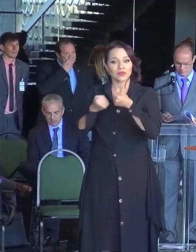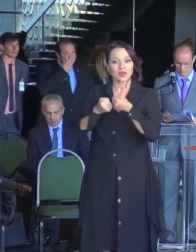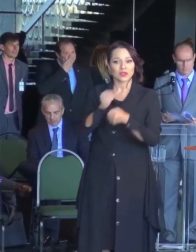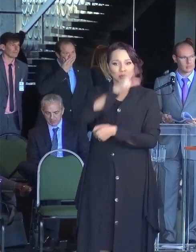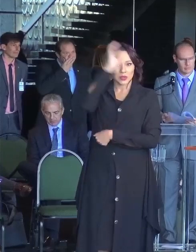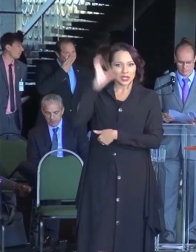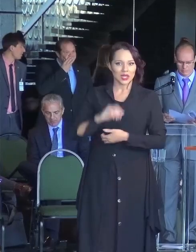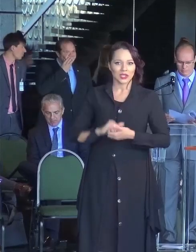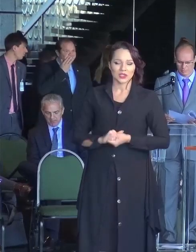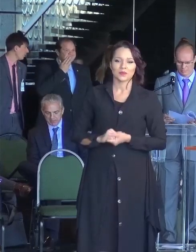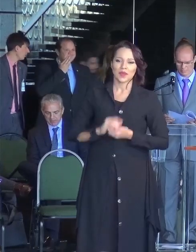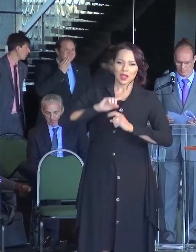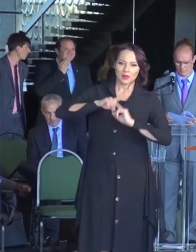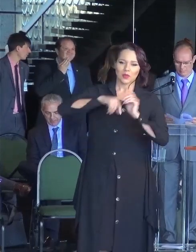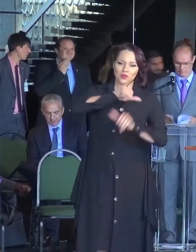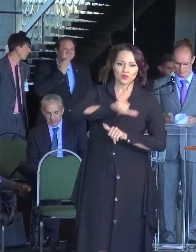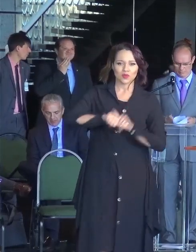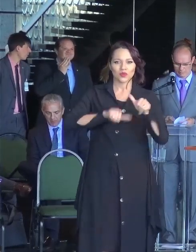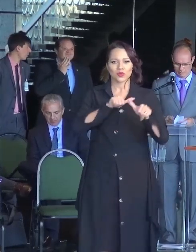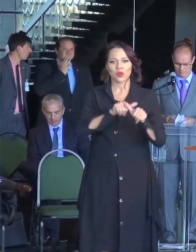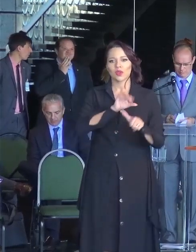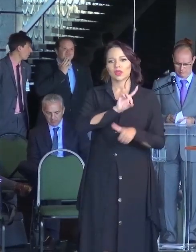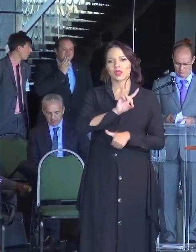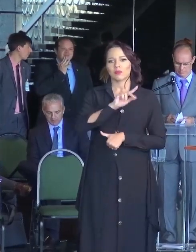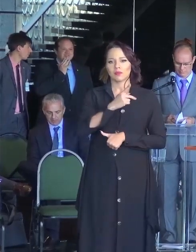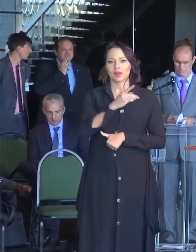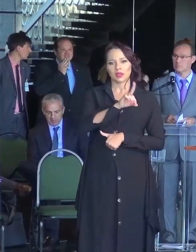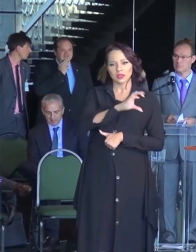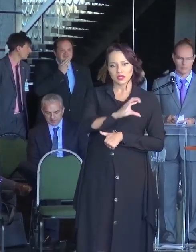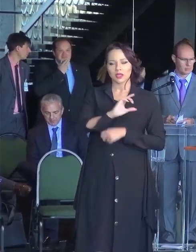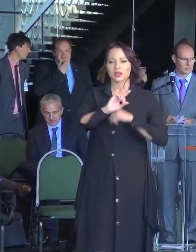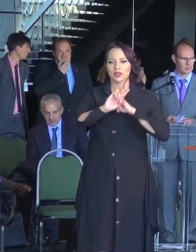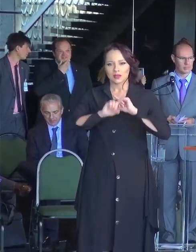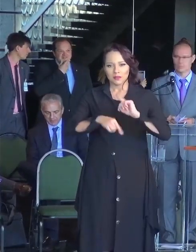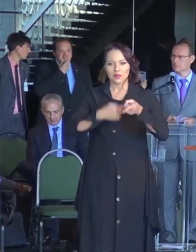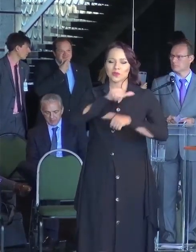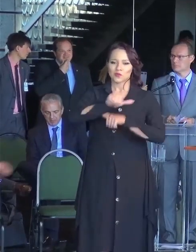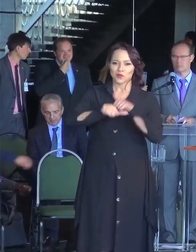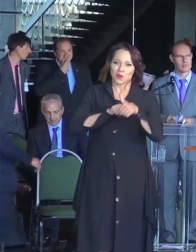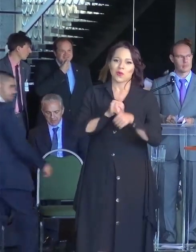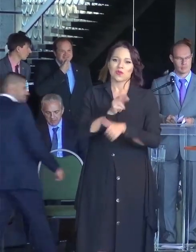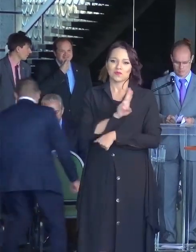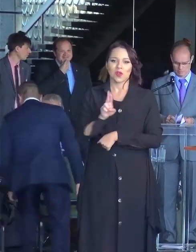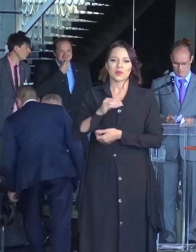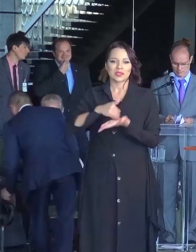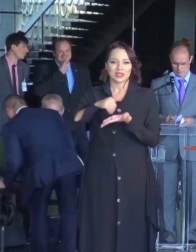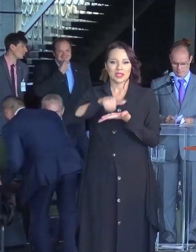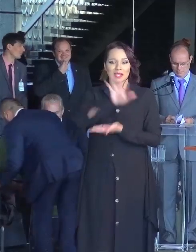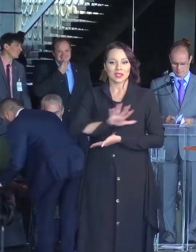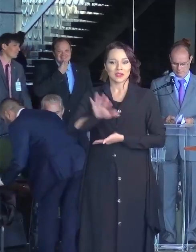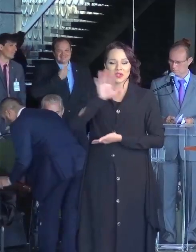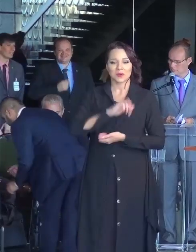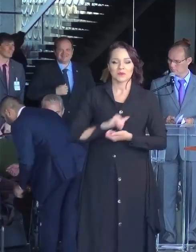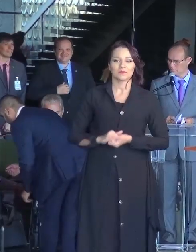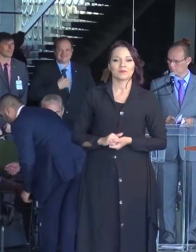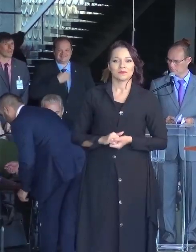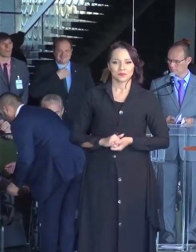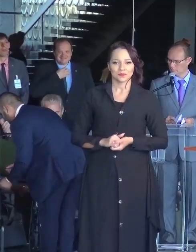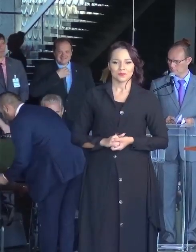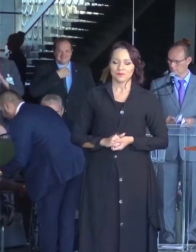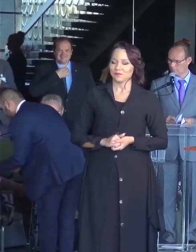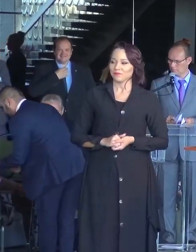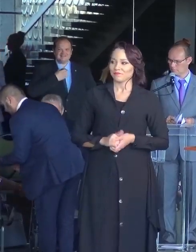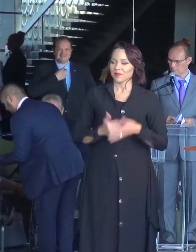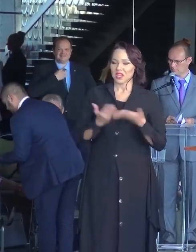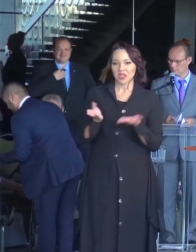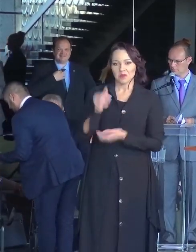do Consumidor, mas depois tornado DPDC, e depois, então, ainda a Secretaria Nacional. Então,